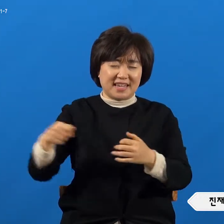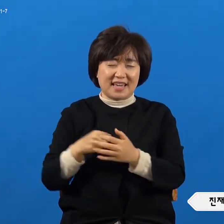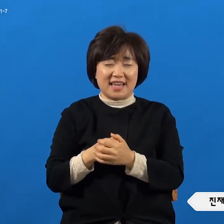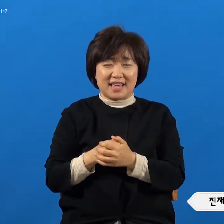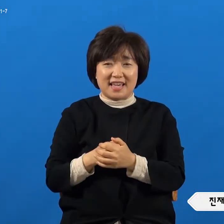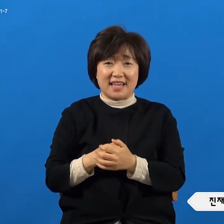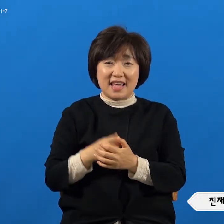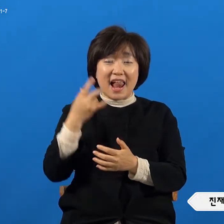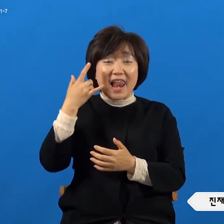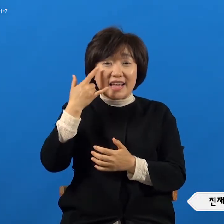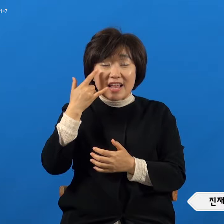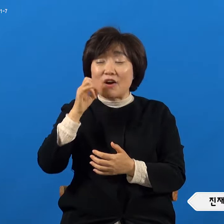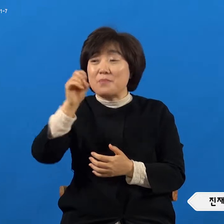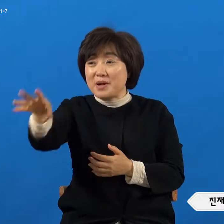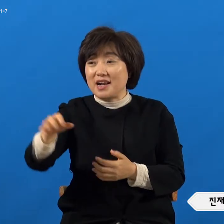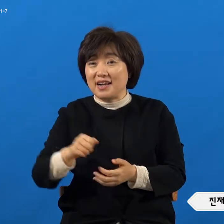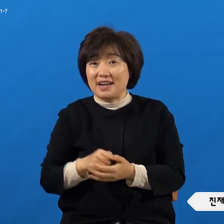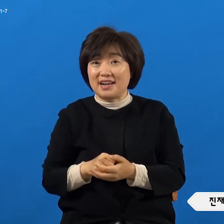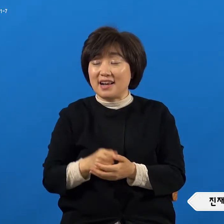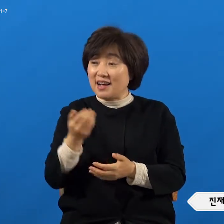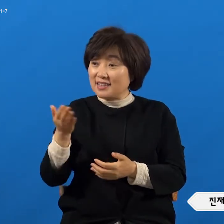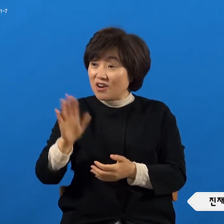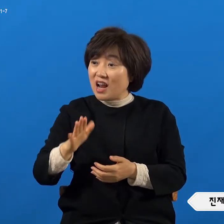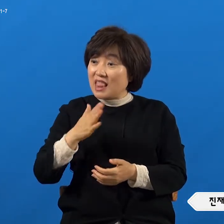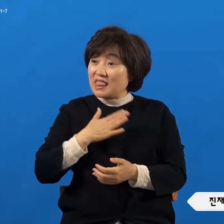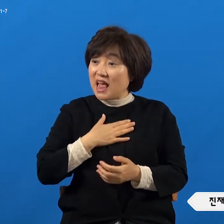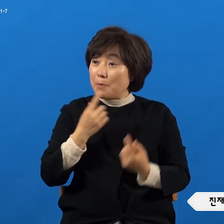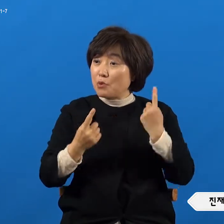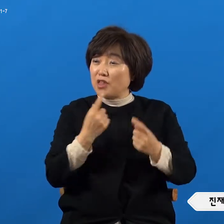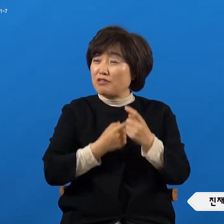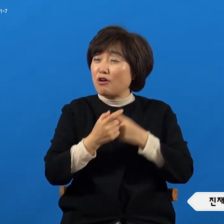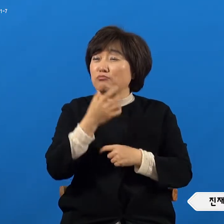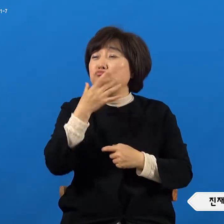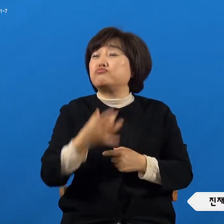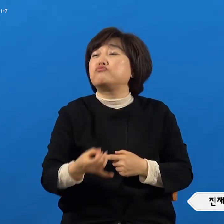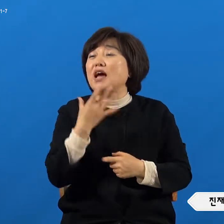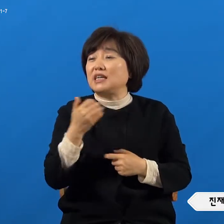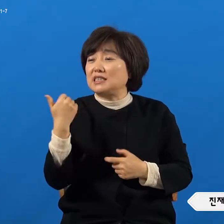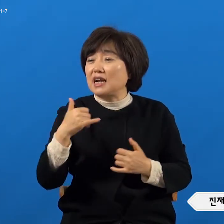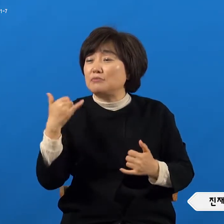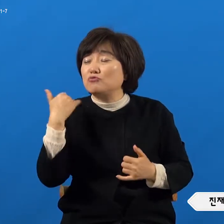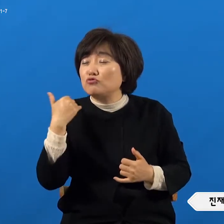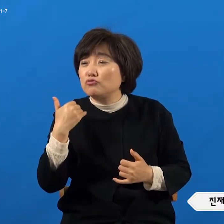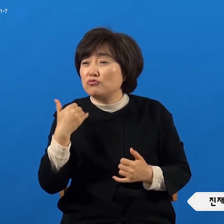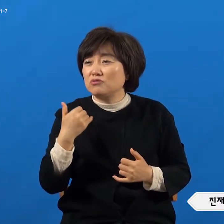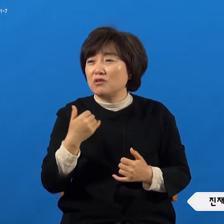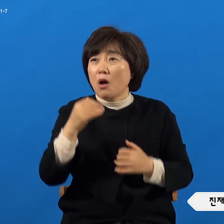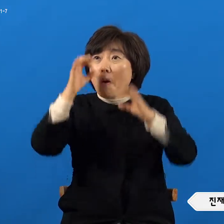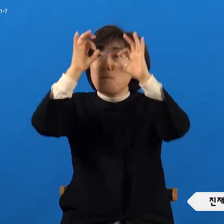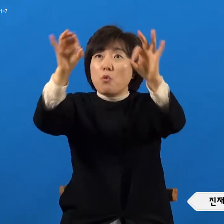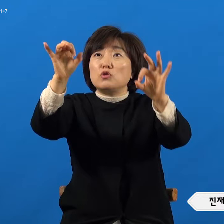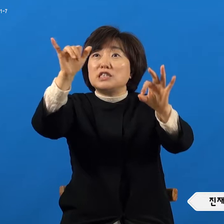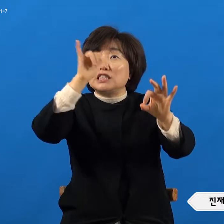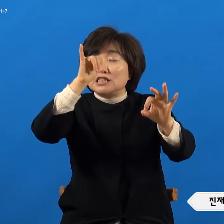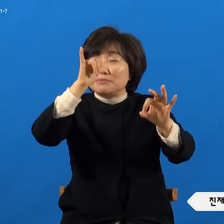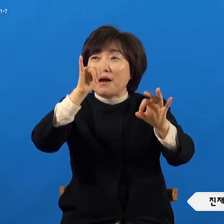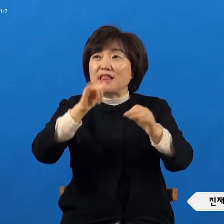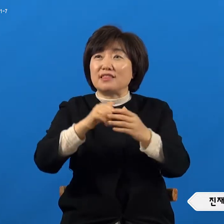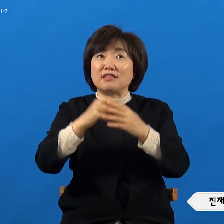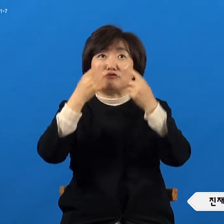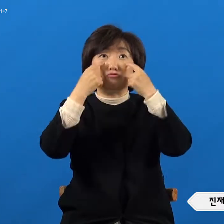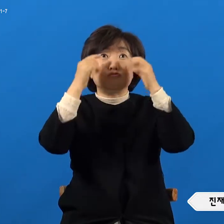그분들에게 이렇게 이야기합니다. 그러나 나보다 더 불행한 사람은 볼 수 있지만, 사이트는 볼